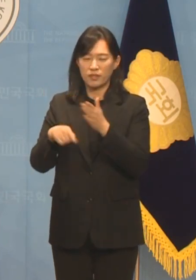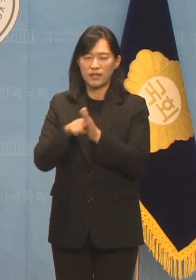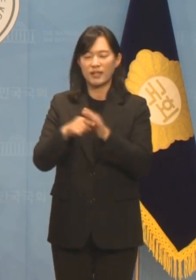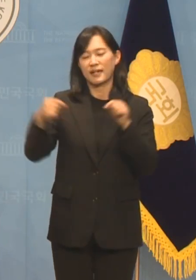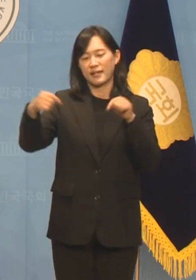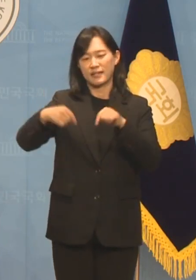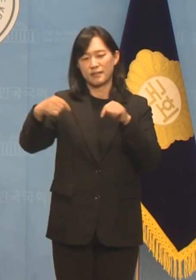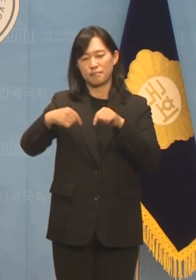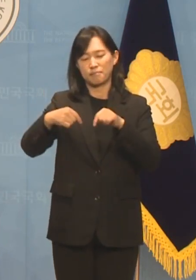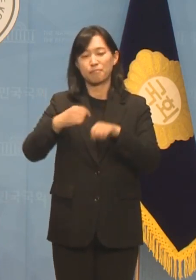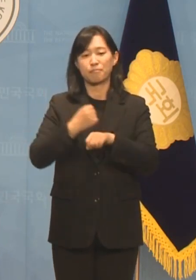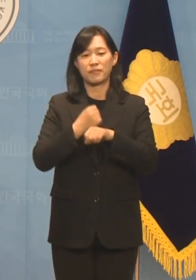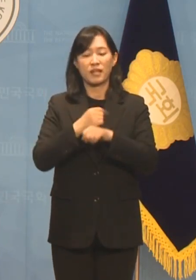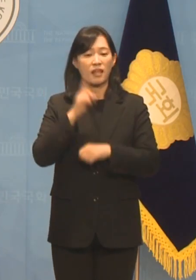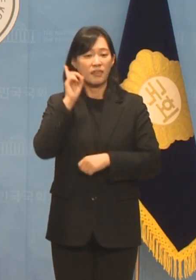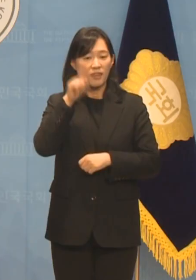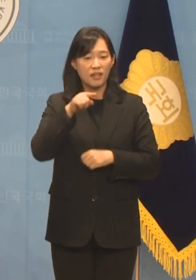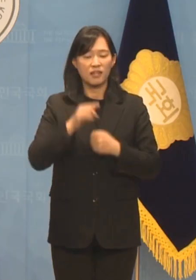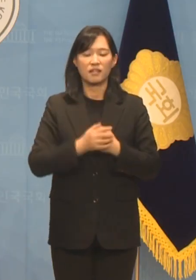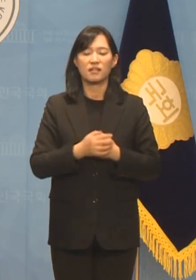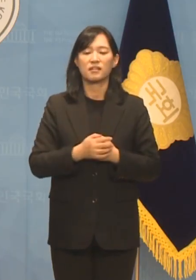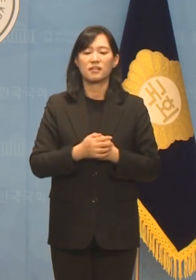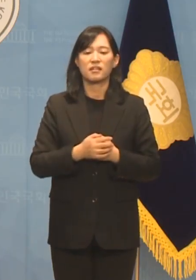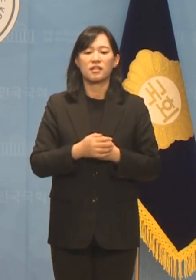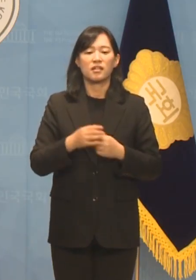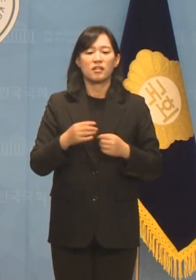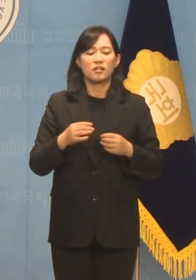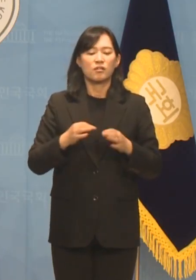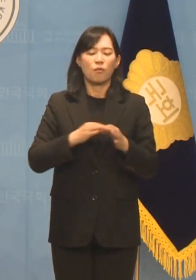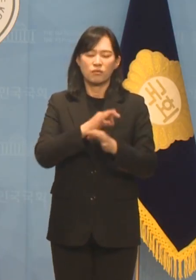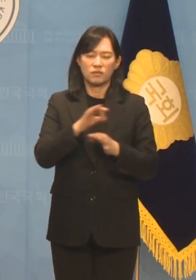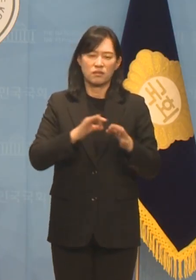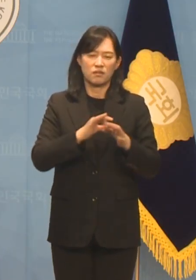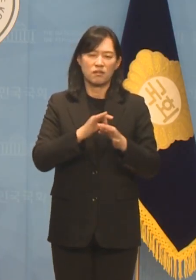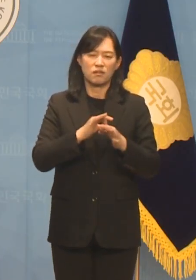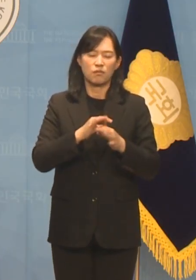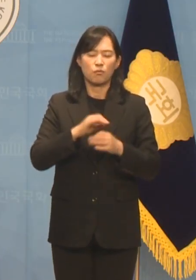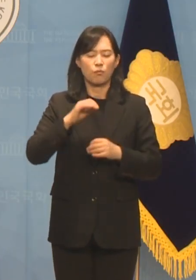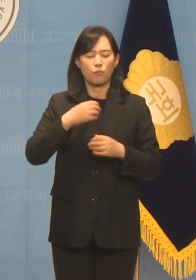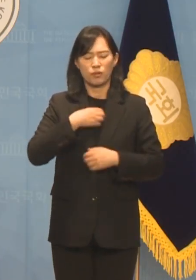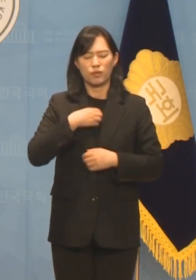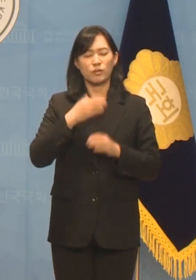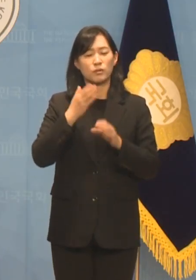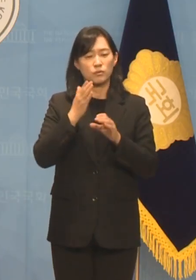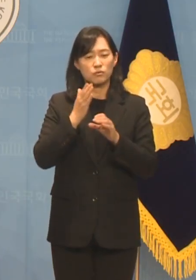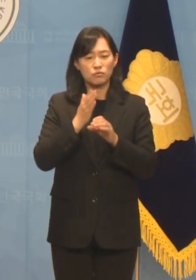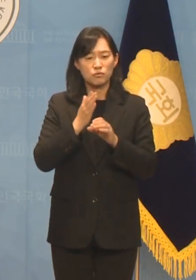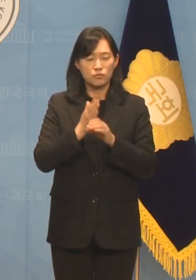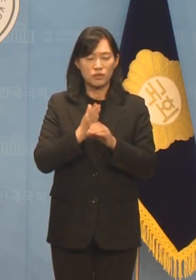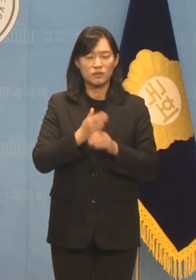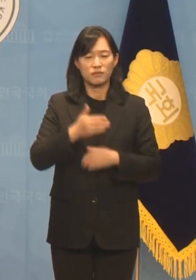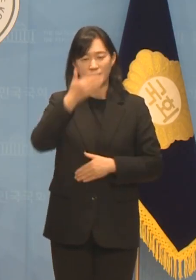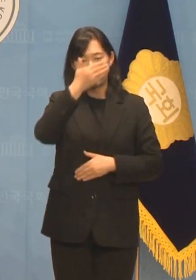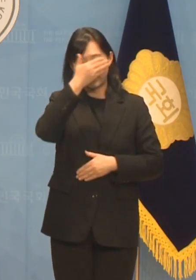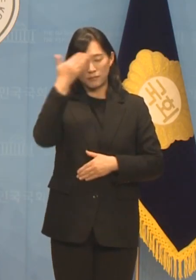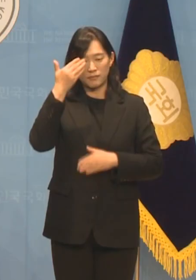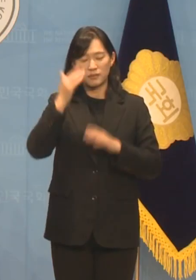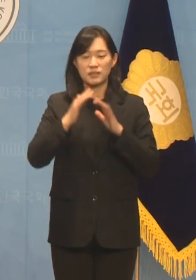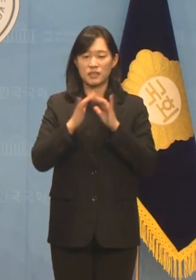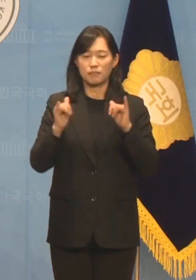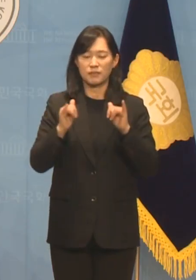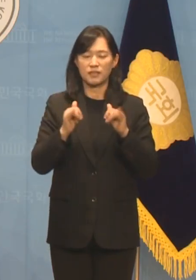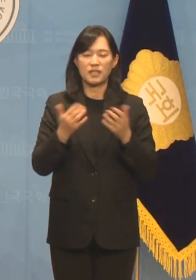갖습니다. 내일 현장 간담회는 경제 위기 속에서 청년들의 사회 진출을 지원할 방안을 논의하기